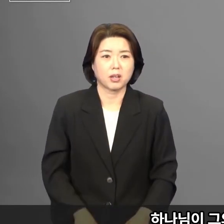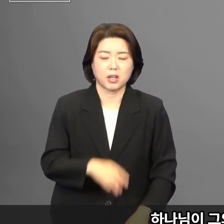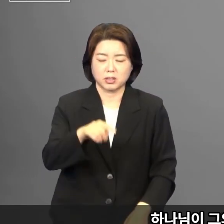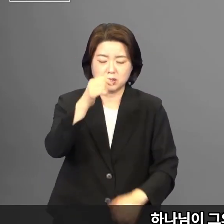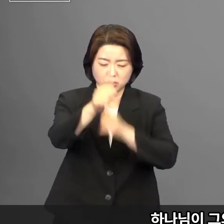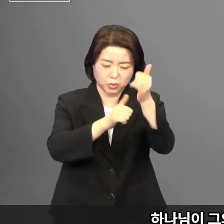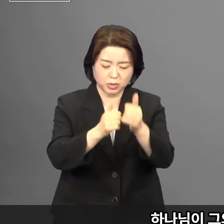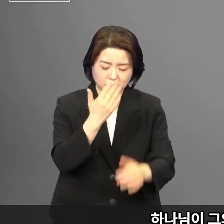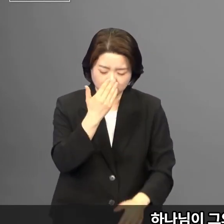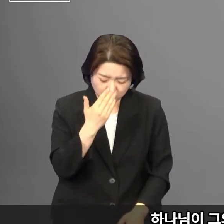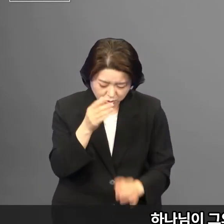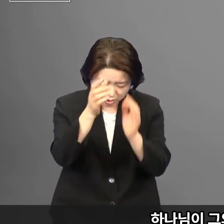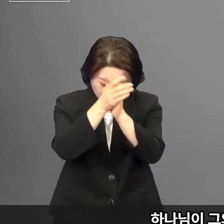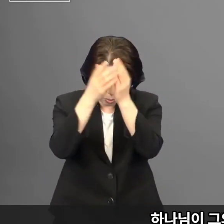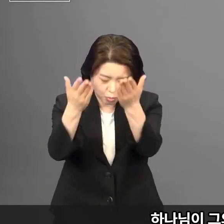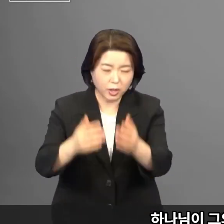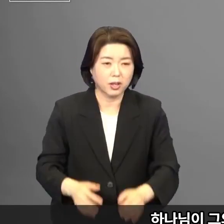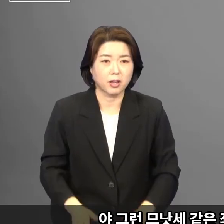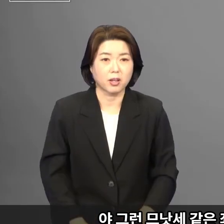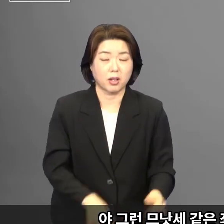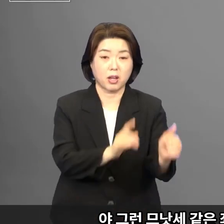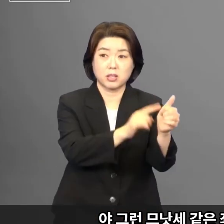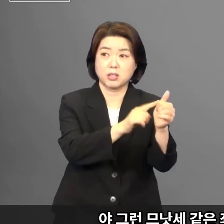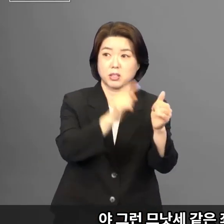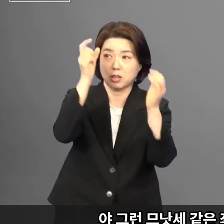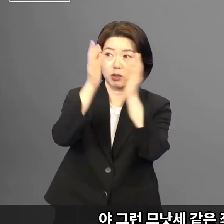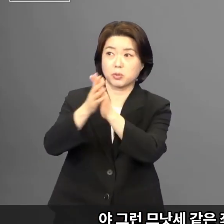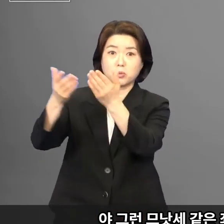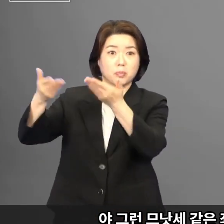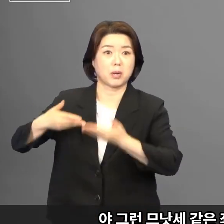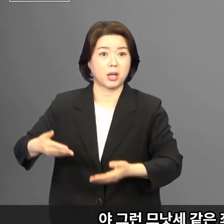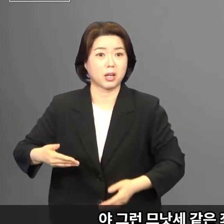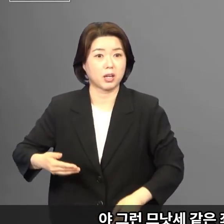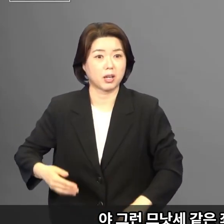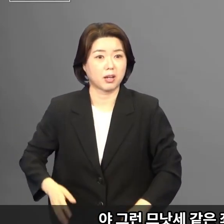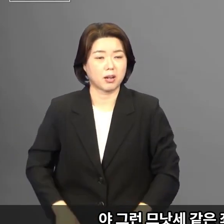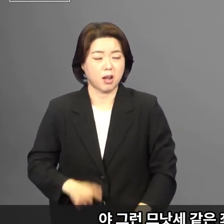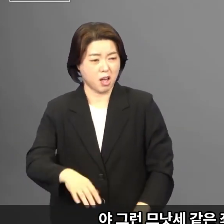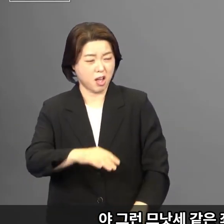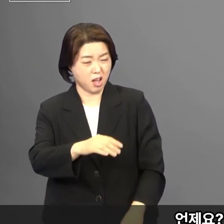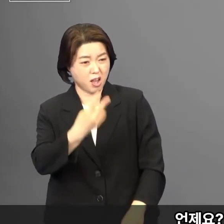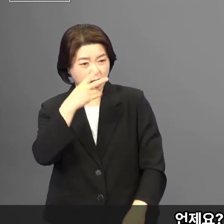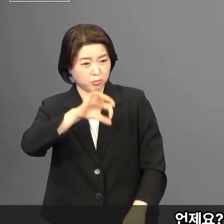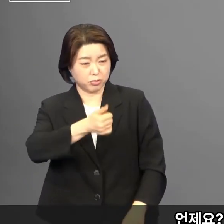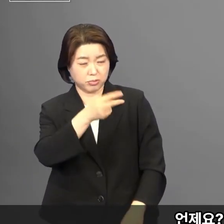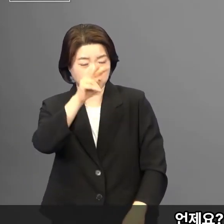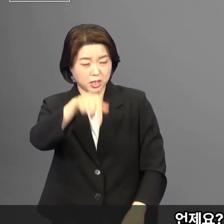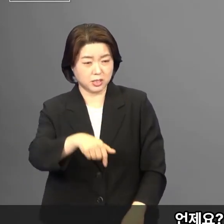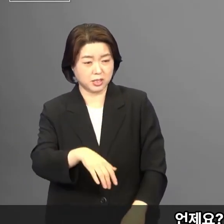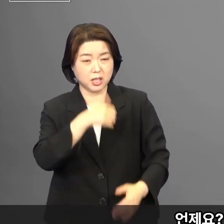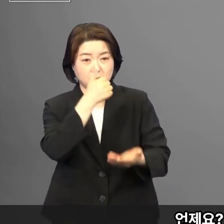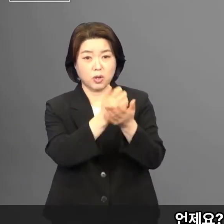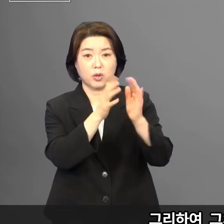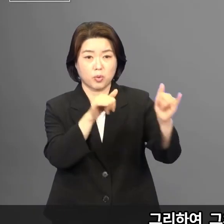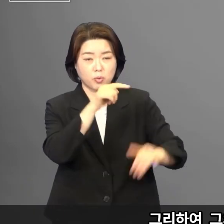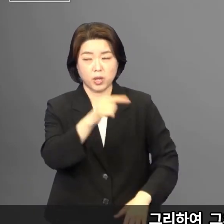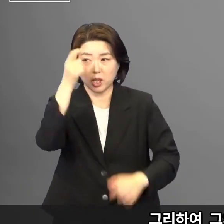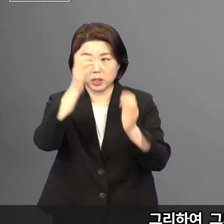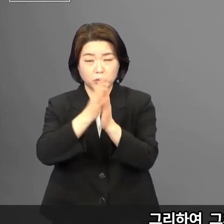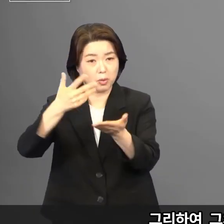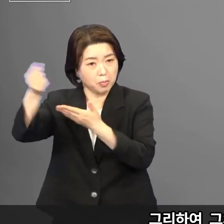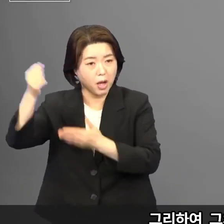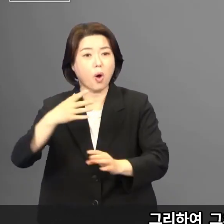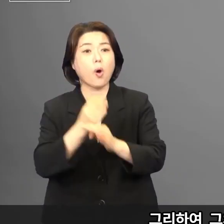기도하였으므로 하나님이 그의 기도를 받으시면, 야, 그런 므낫세 같은 죄인의 기도도 받으시는구나. 언제요? 회개하였을 때.